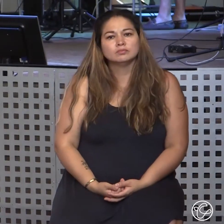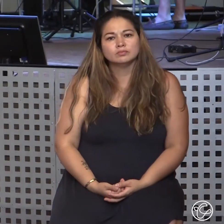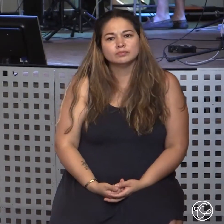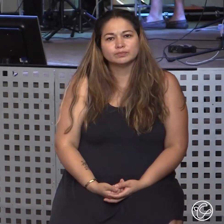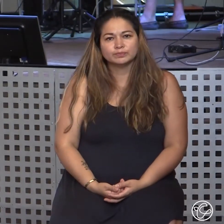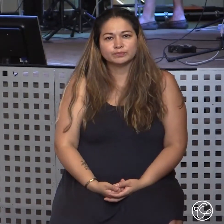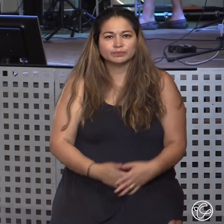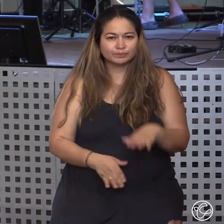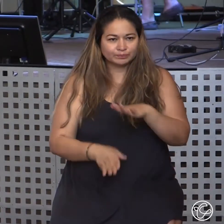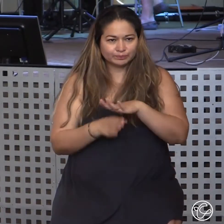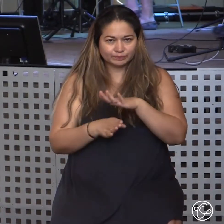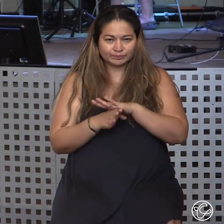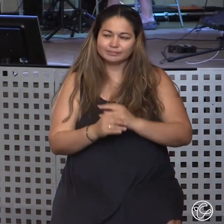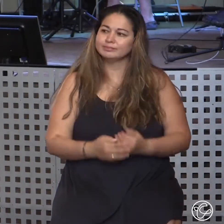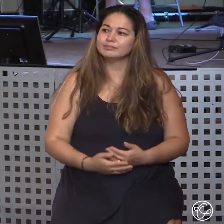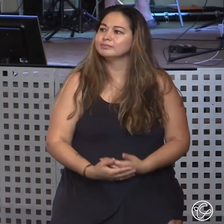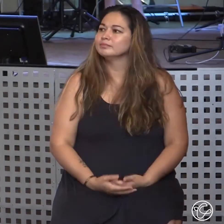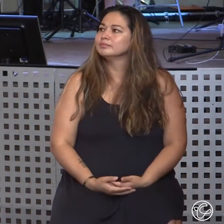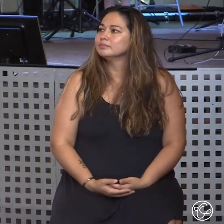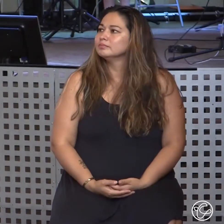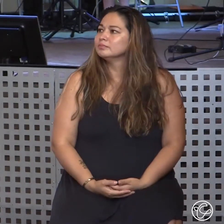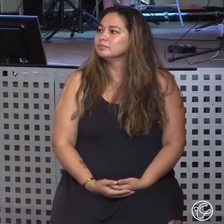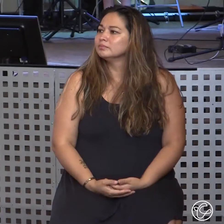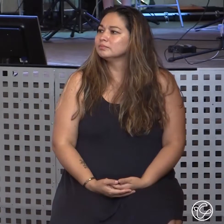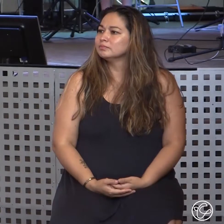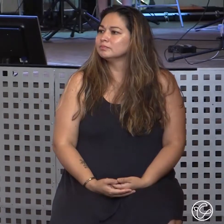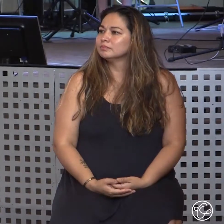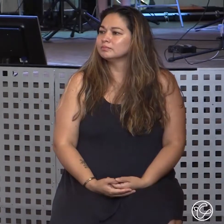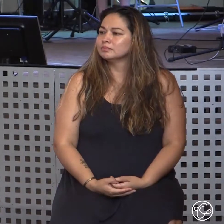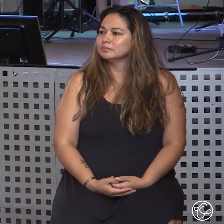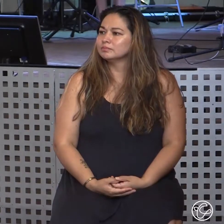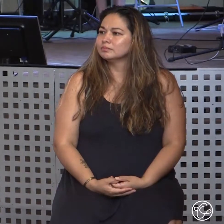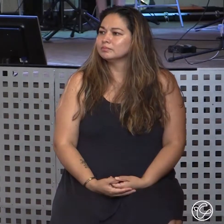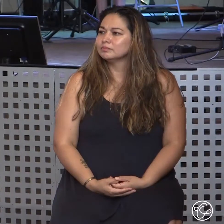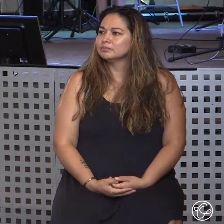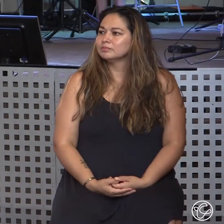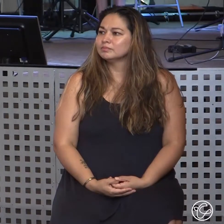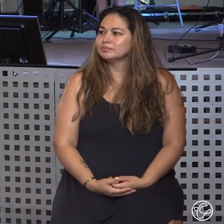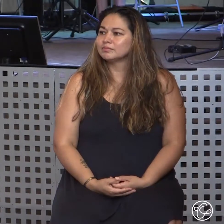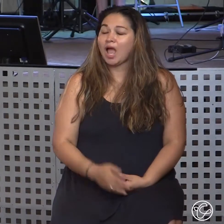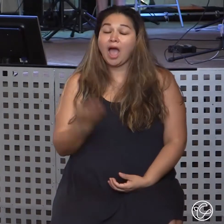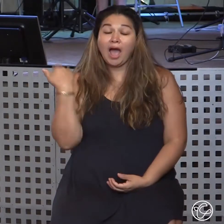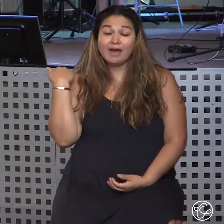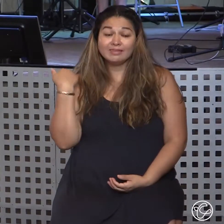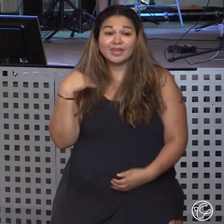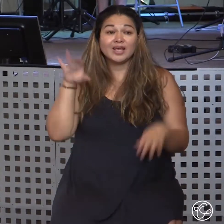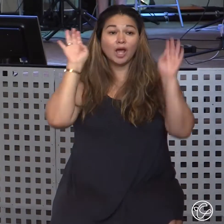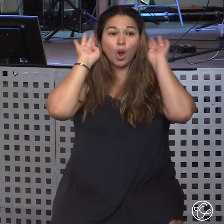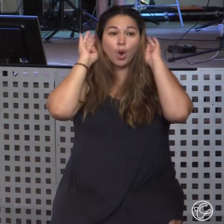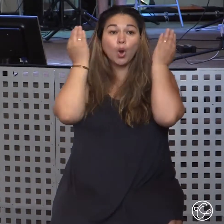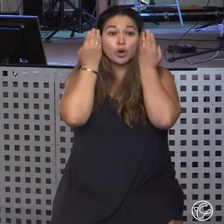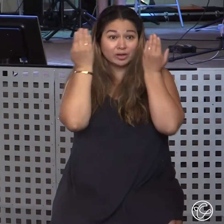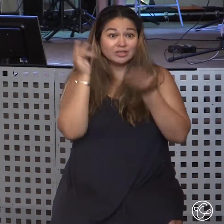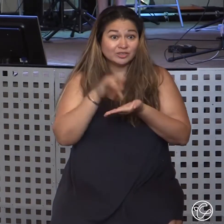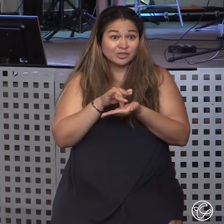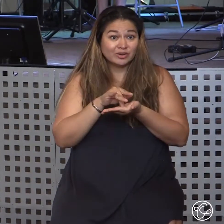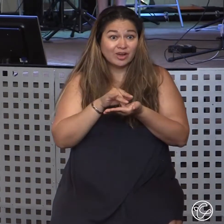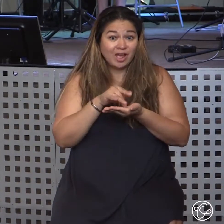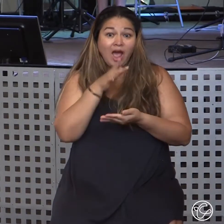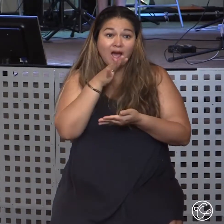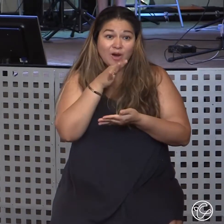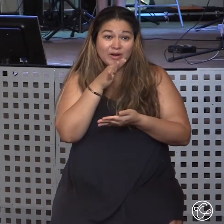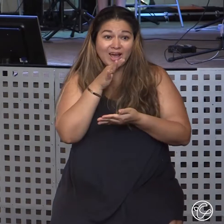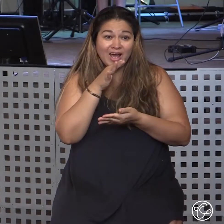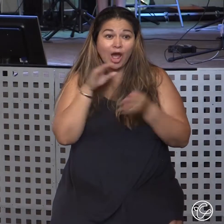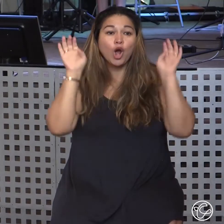Bien, seguimos. Hay también post-congreso, ¿o no? Después del congreso la vida